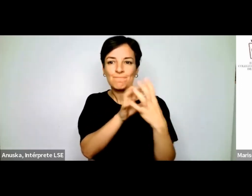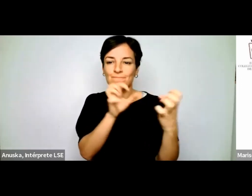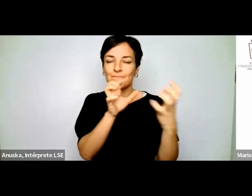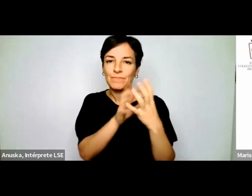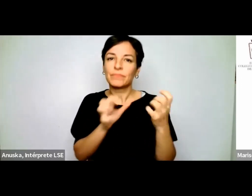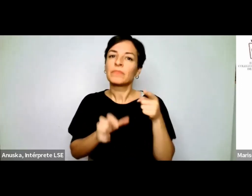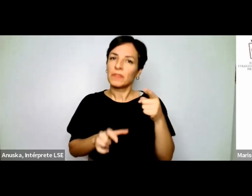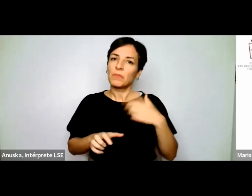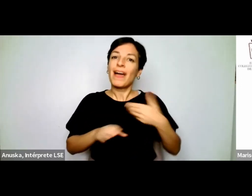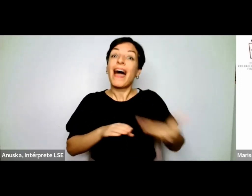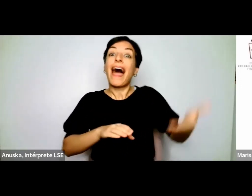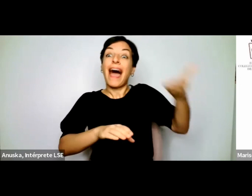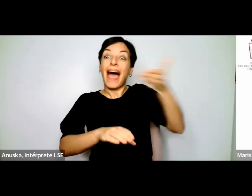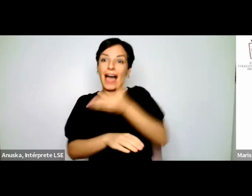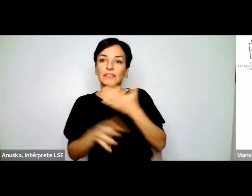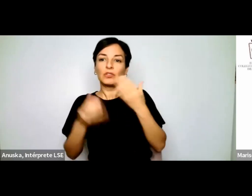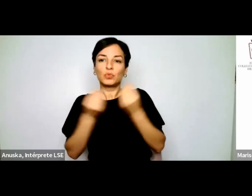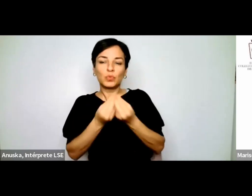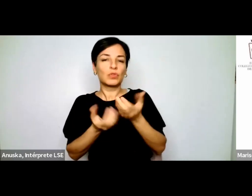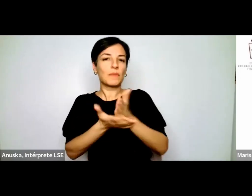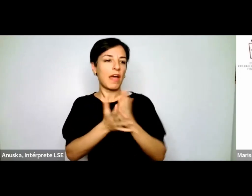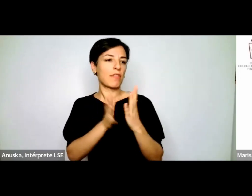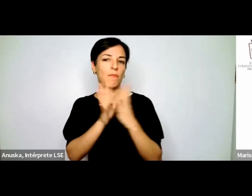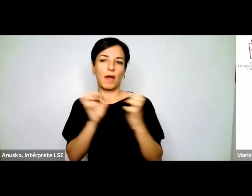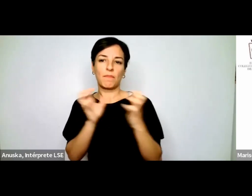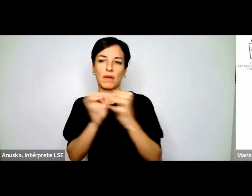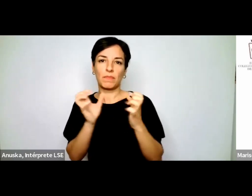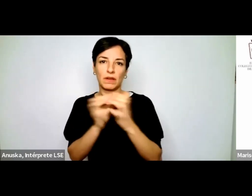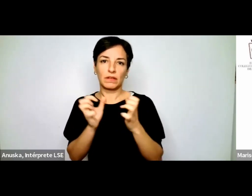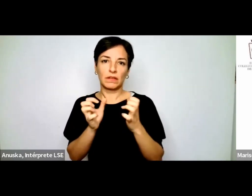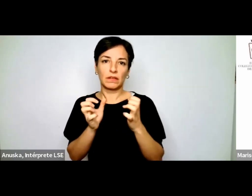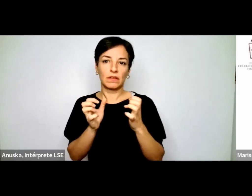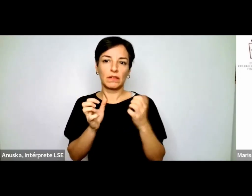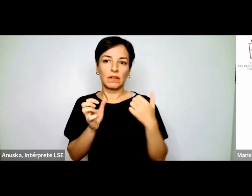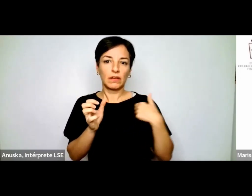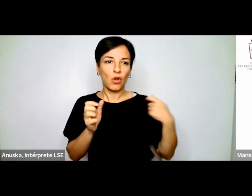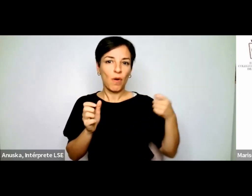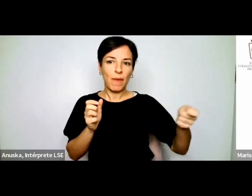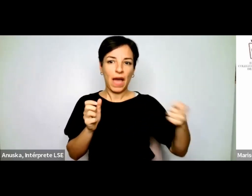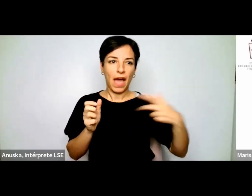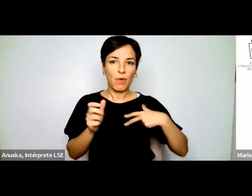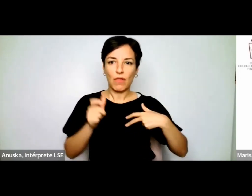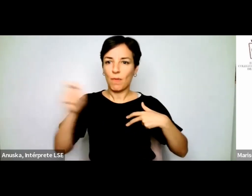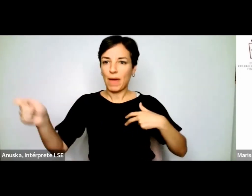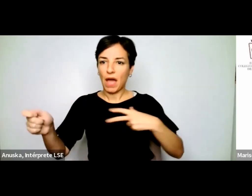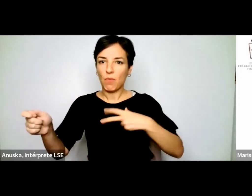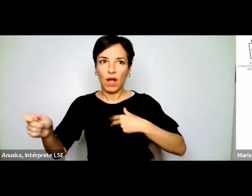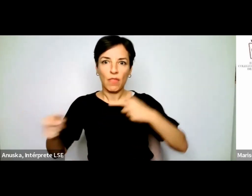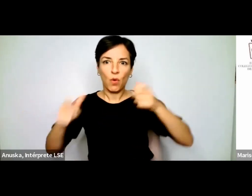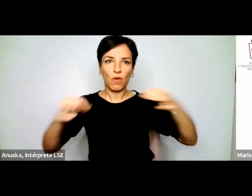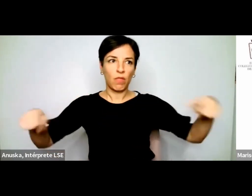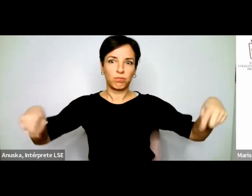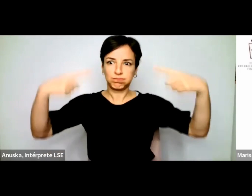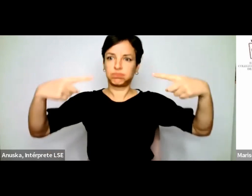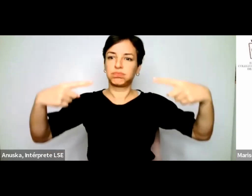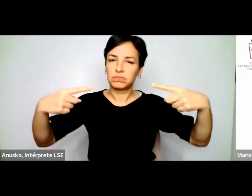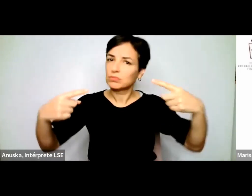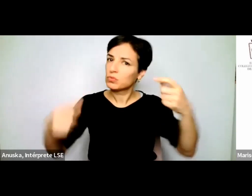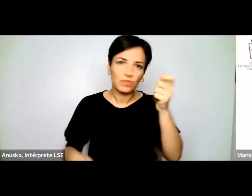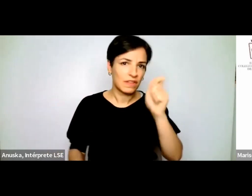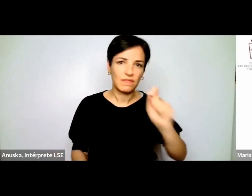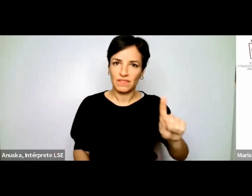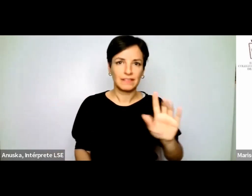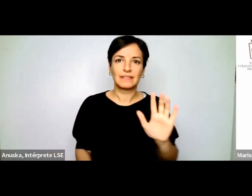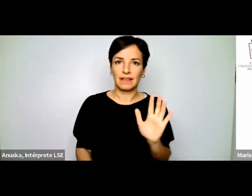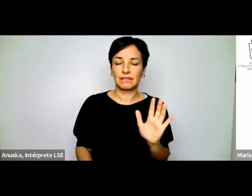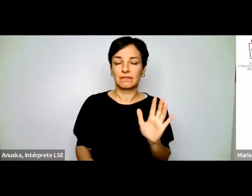lo podemos decidir juntos. No tenemos por qué estar pagando cada uno un abogado y enfrentarnos en el juzgado. Y